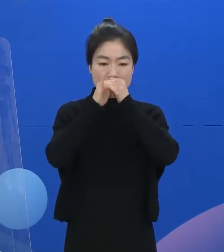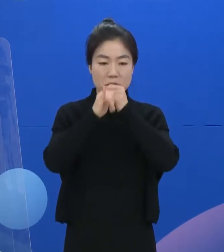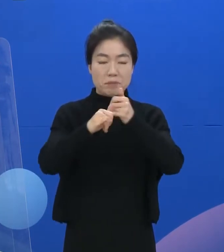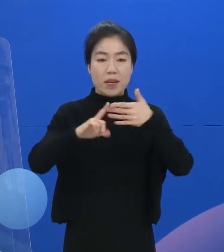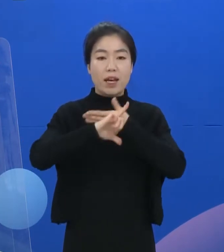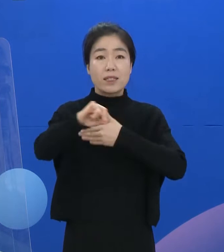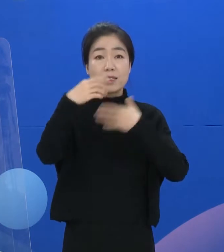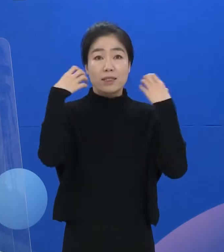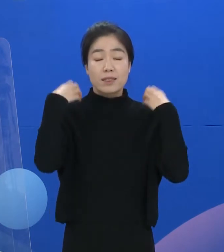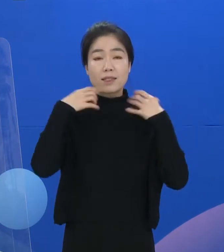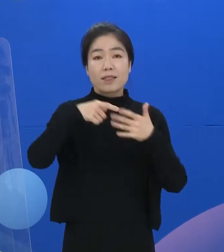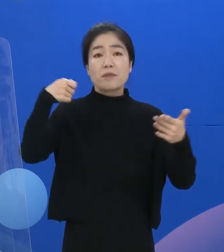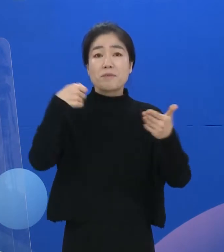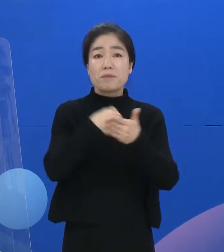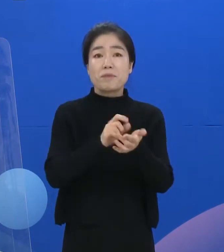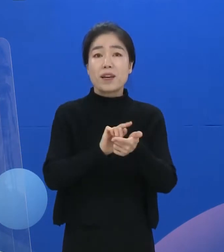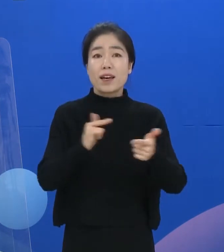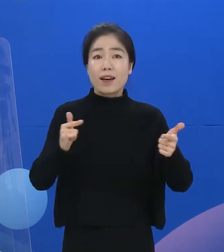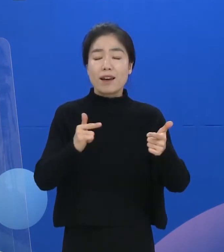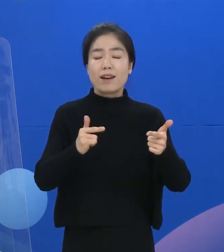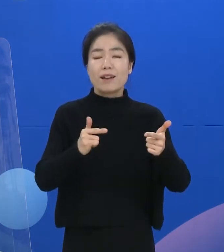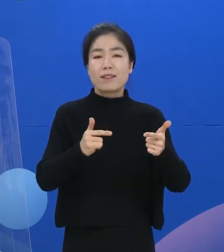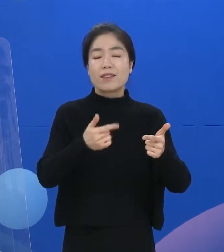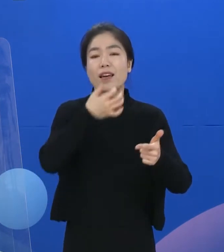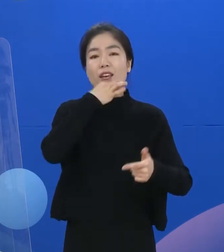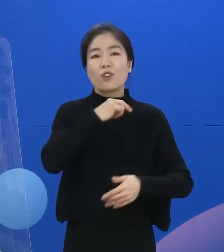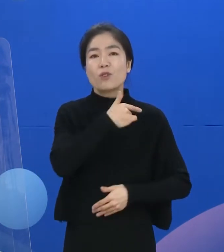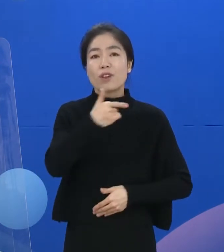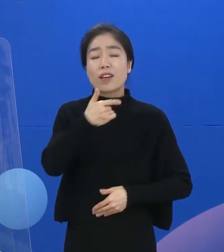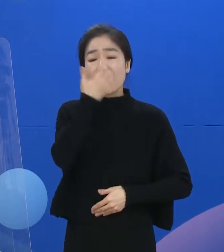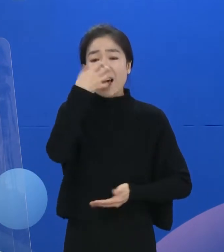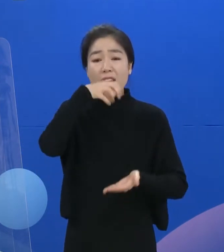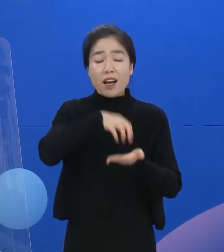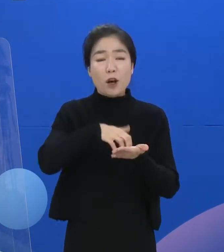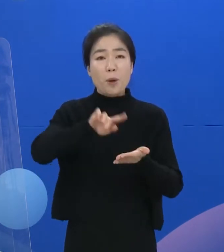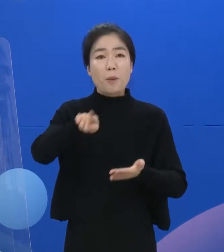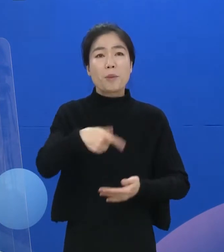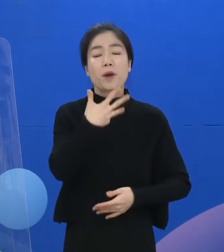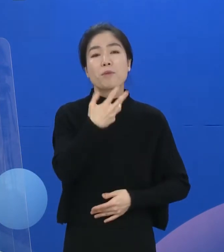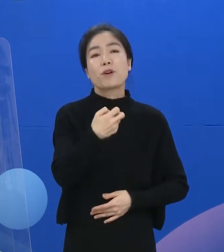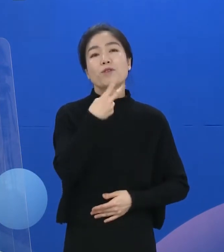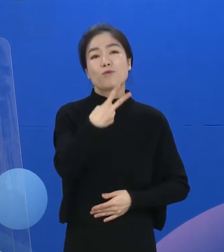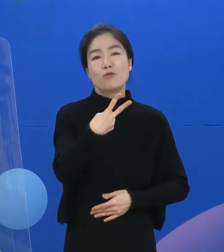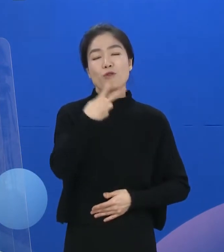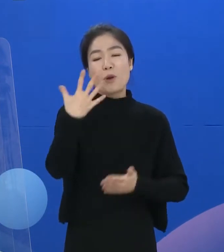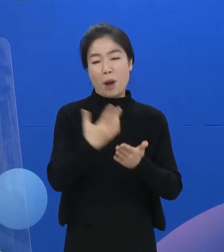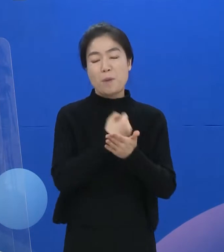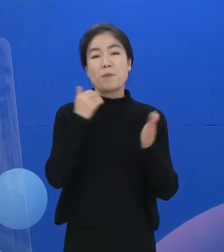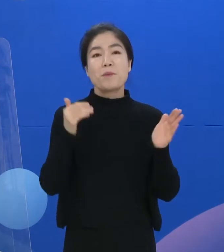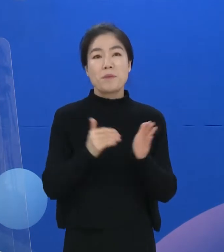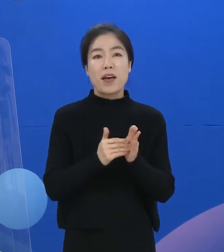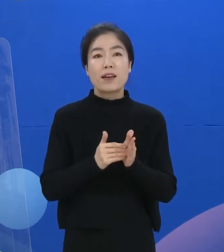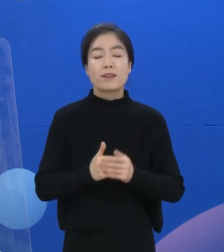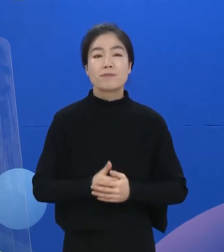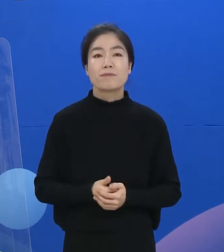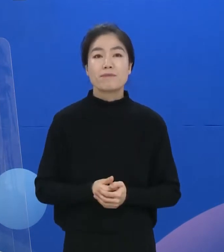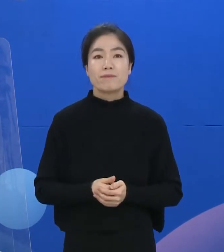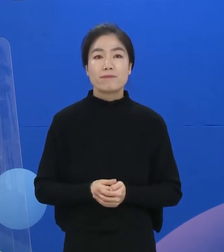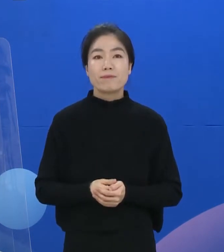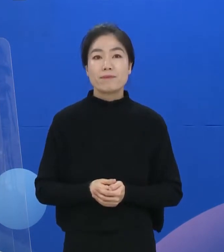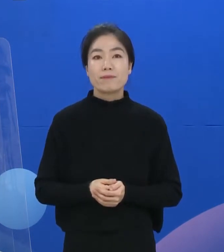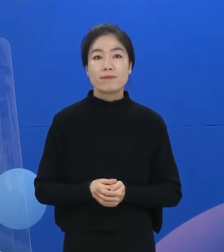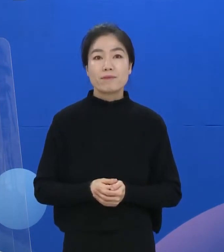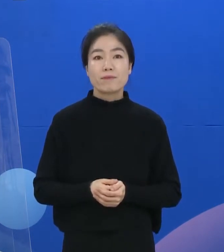전국에서 유일하게 4년 연속 일자리 정책 최우수 지자체로 선정되는 등 의미 있는